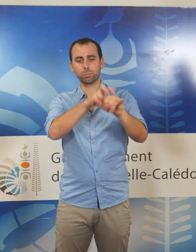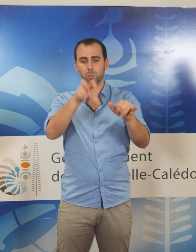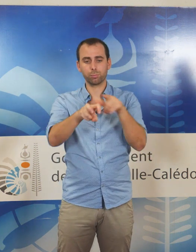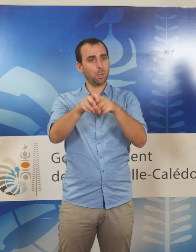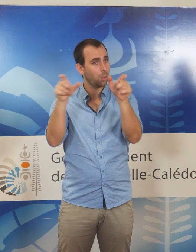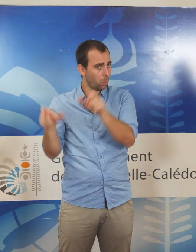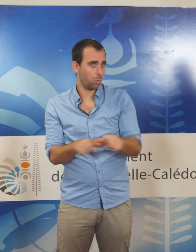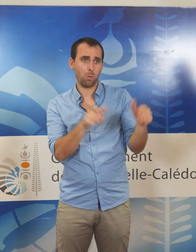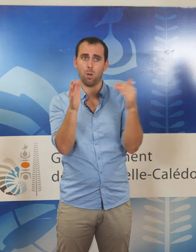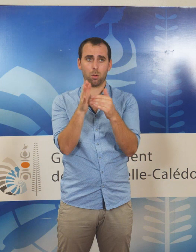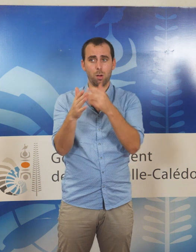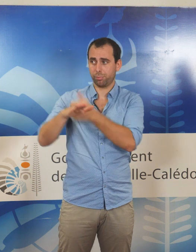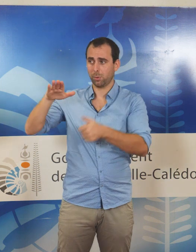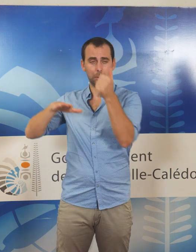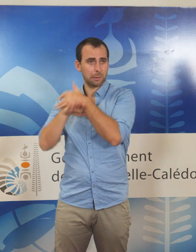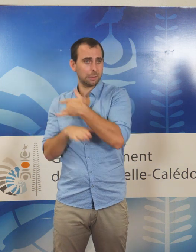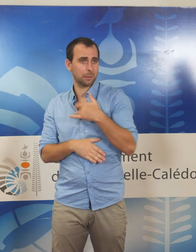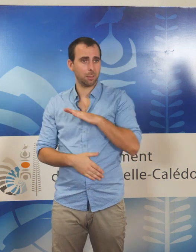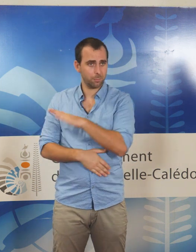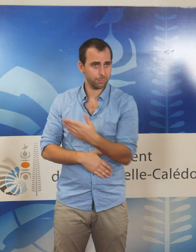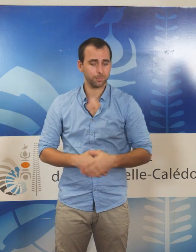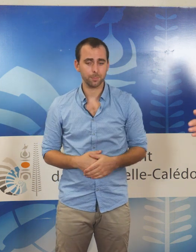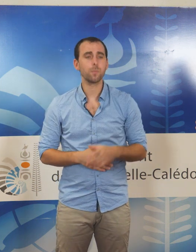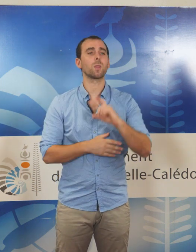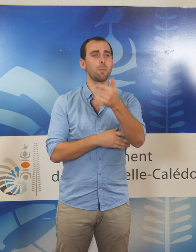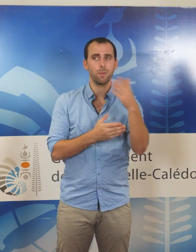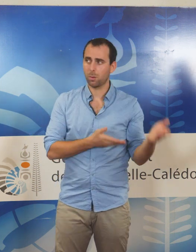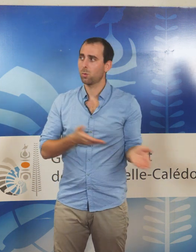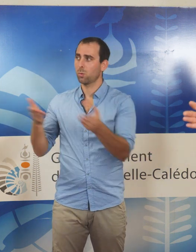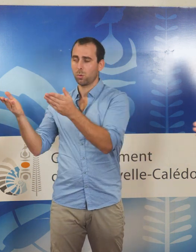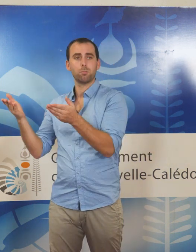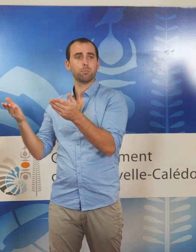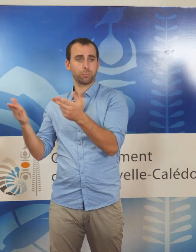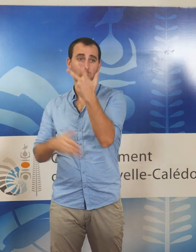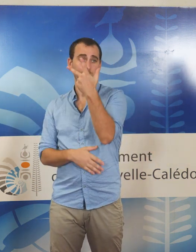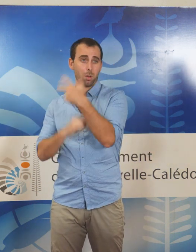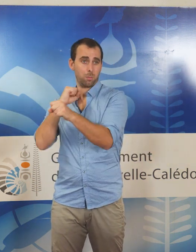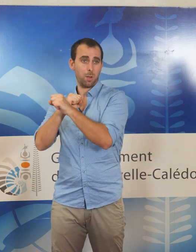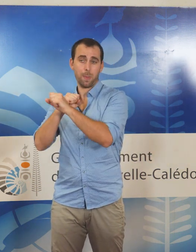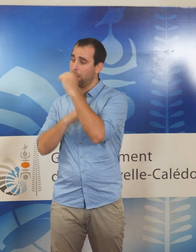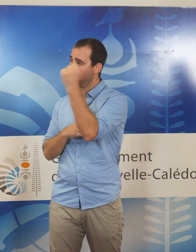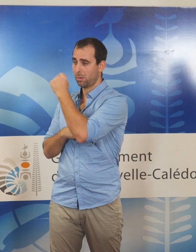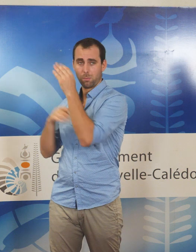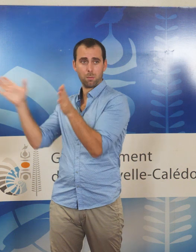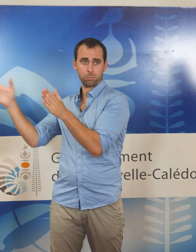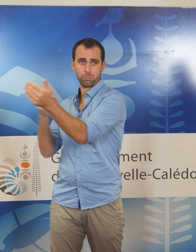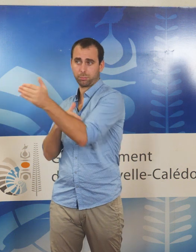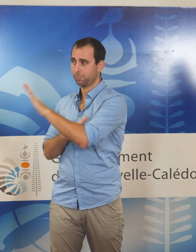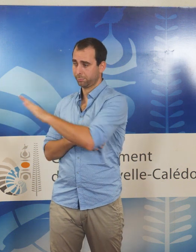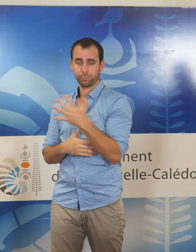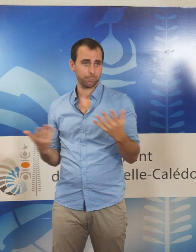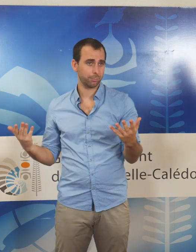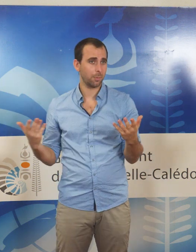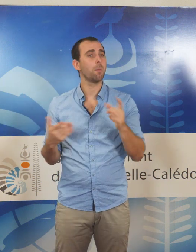contrôle de la part des autorités sanitaires. Ensuite, les personnes sont mises pendant 3 semaines en isolement, en quarantaine, et